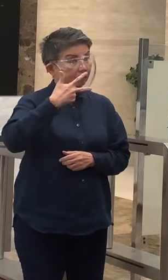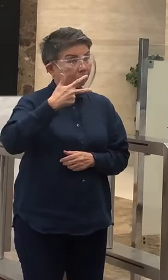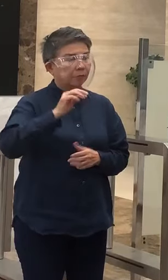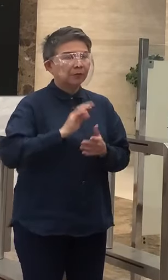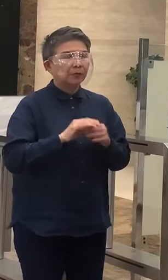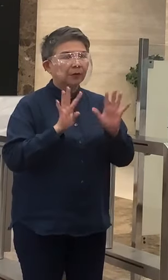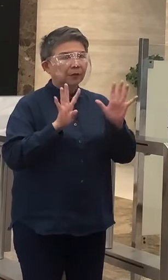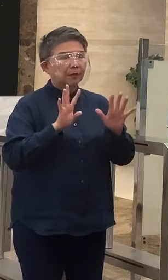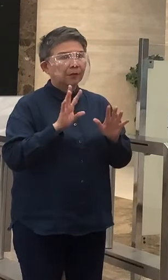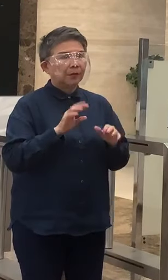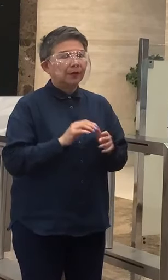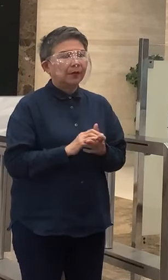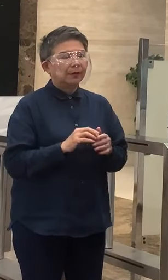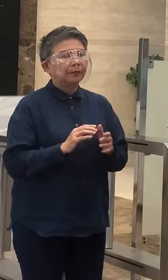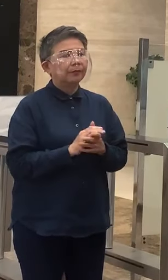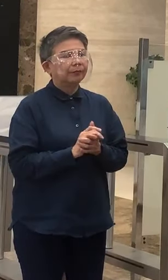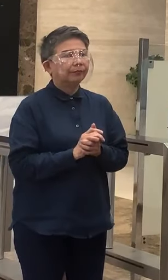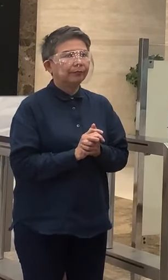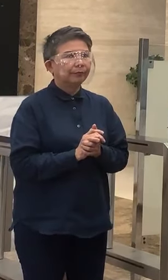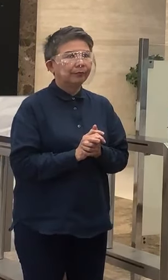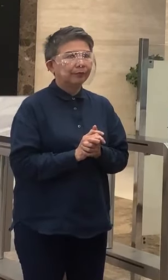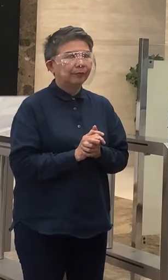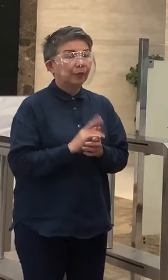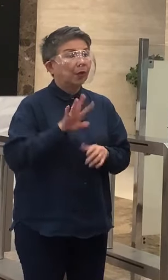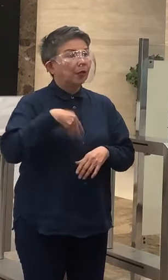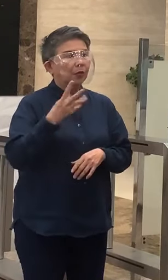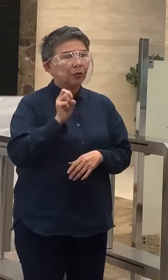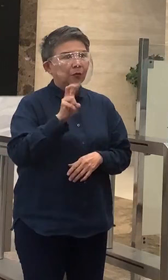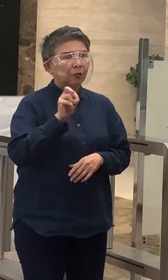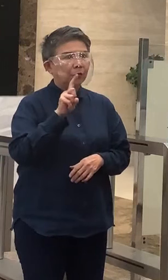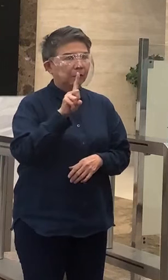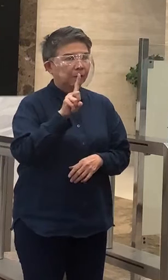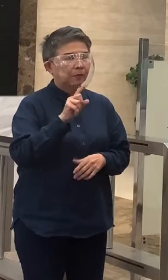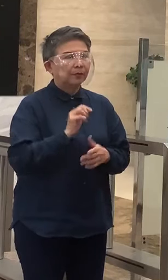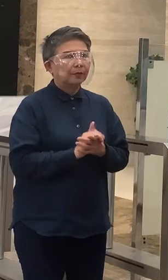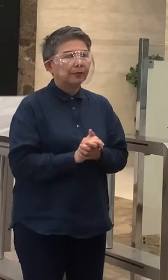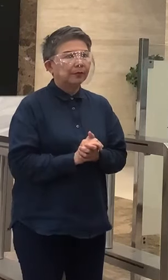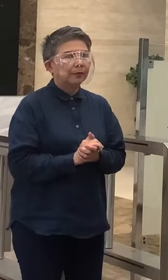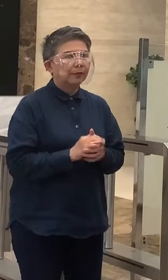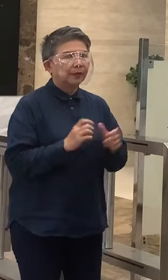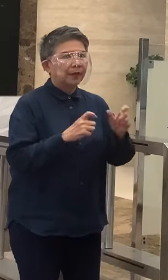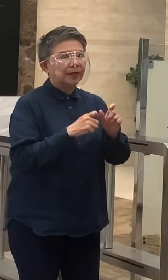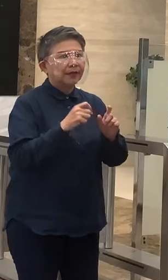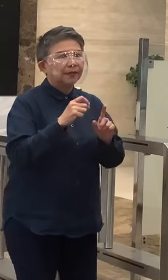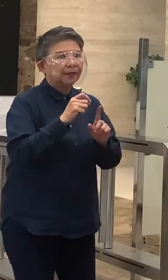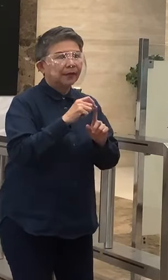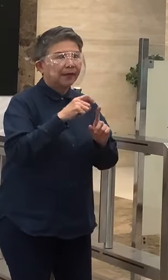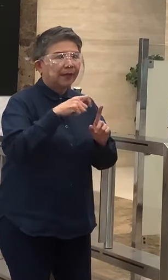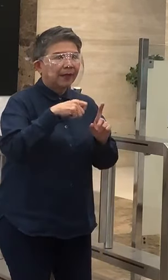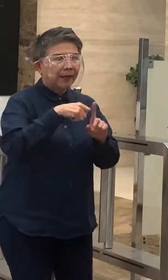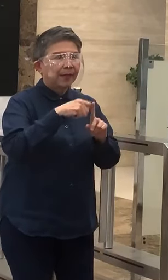0539 Romawi 2021 spkt